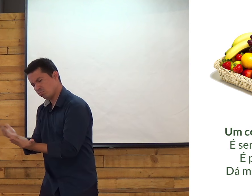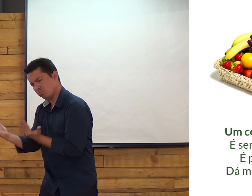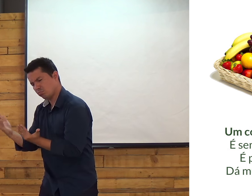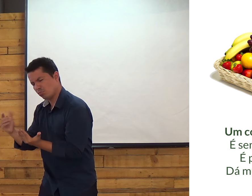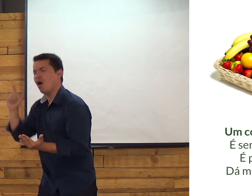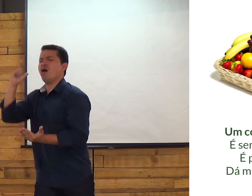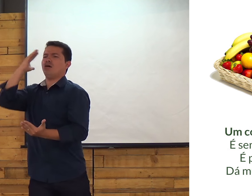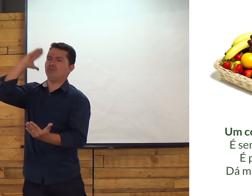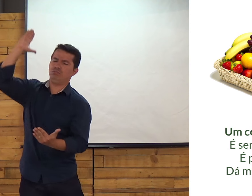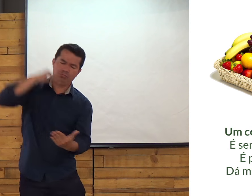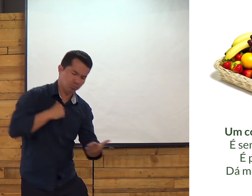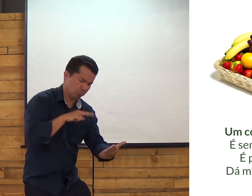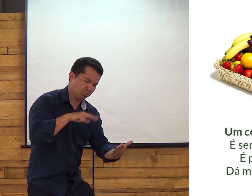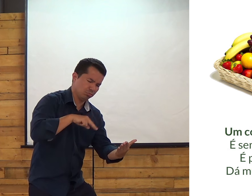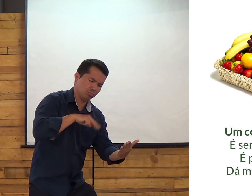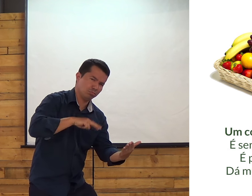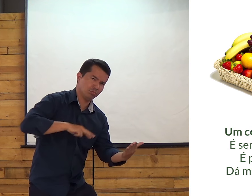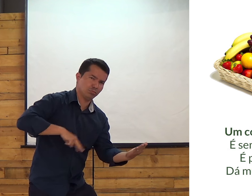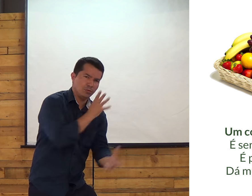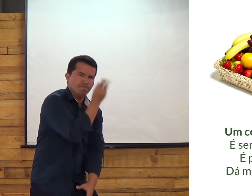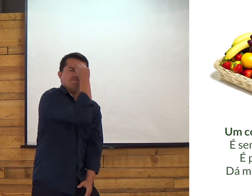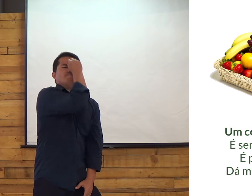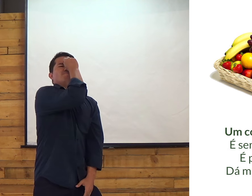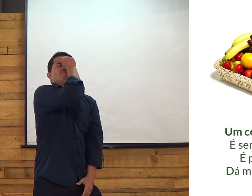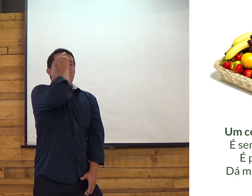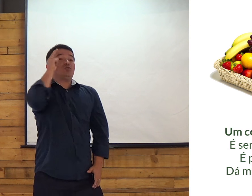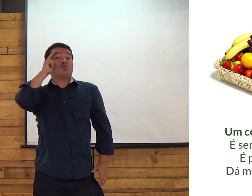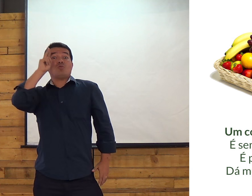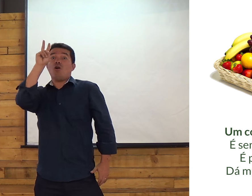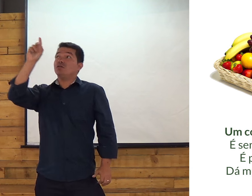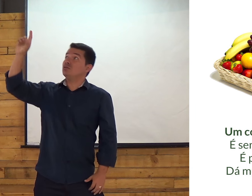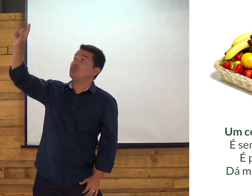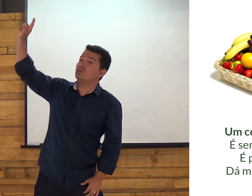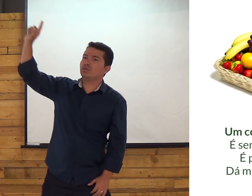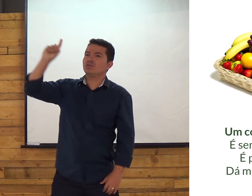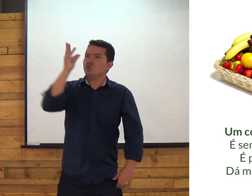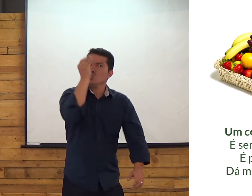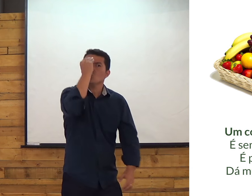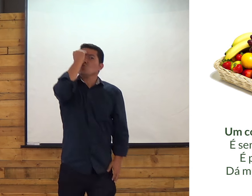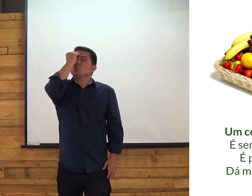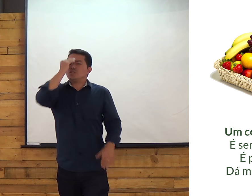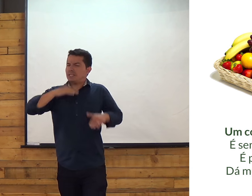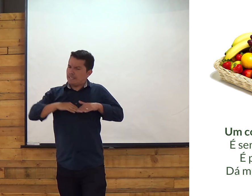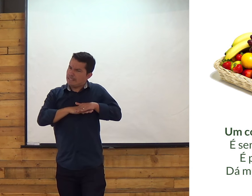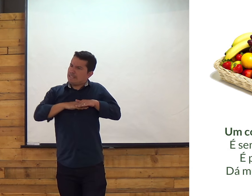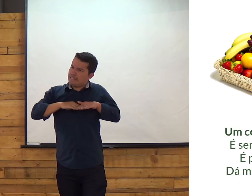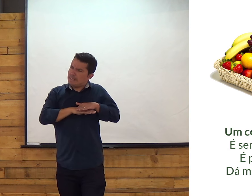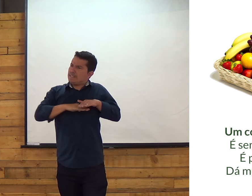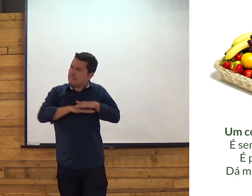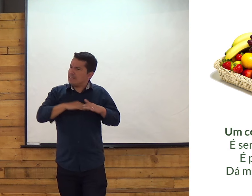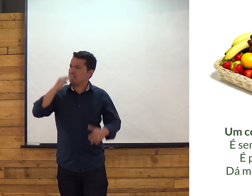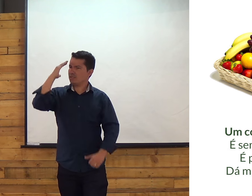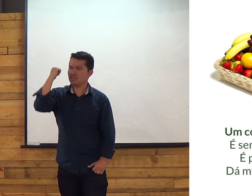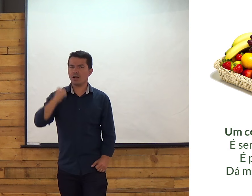olha. Ah, não entendi essa palavra. Tudo bem, eu procuro um dicionário para entender melhor. Mas memoriza, mais guarda,